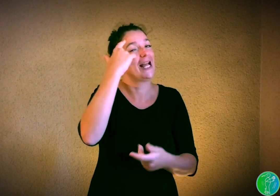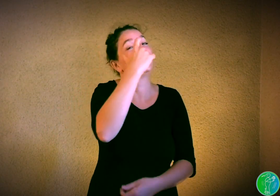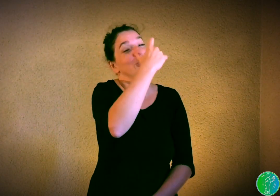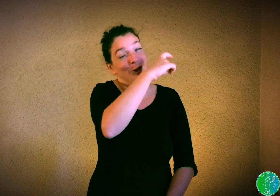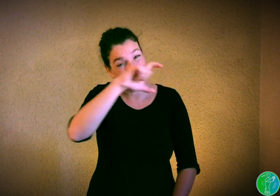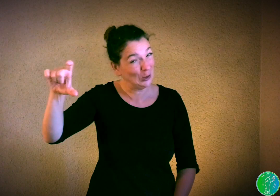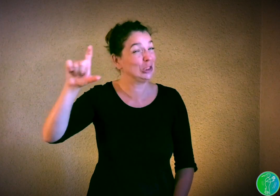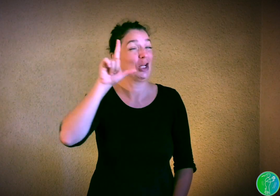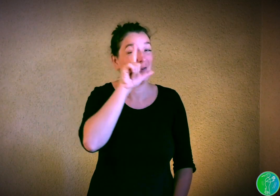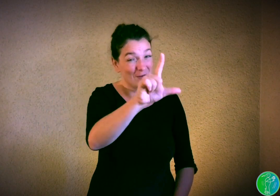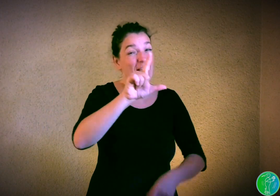lapins.